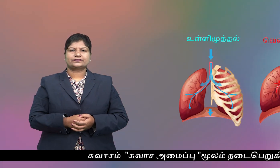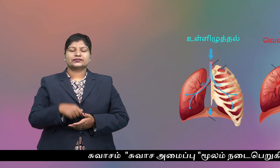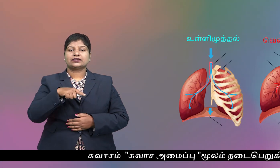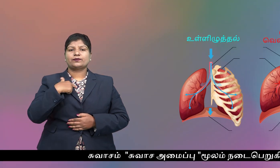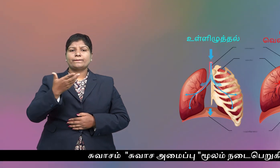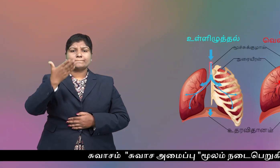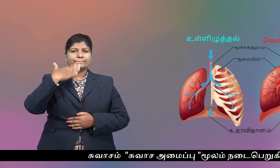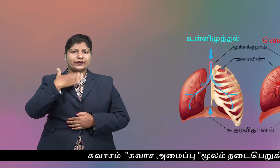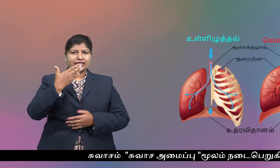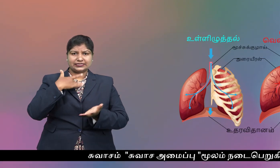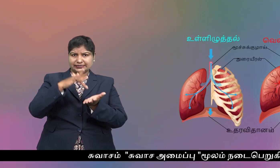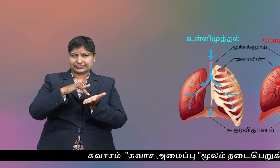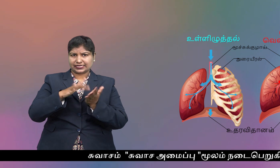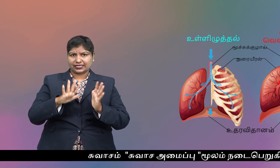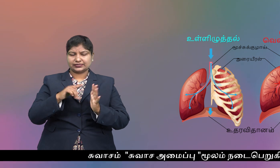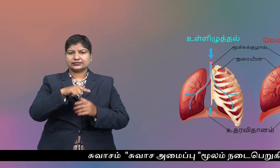சுவாசம் சுவாச அமைப்பு மூலம் நடைபெறுகிறது.